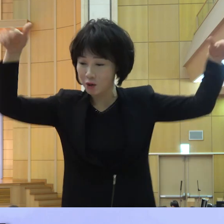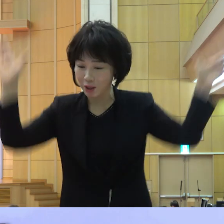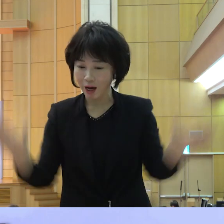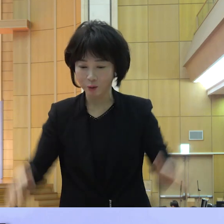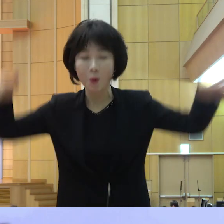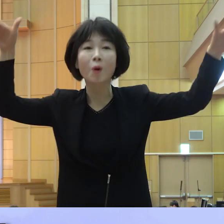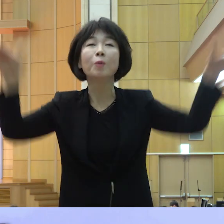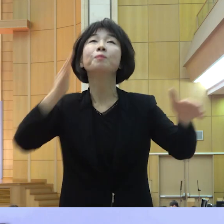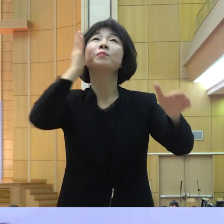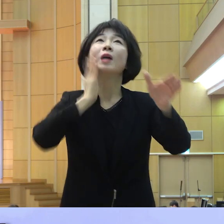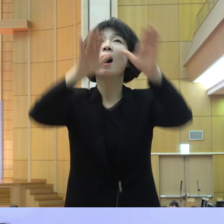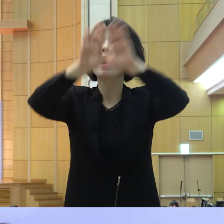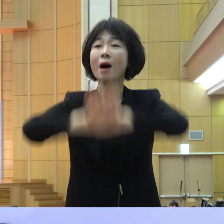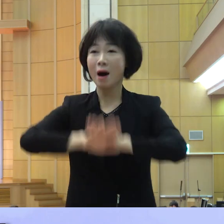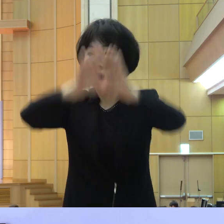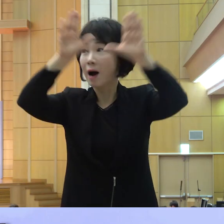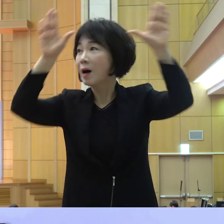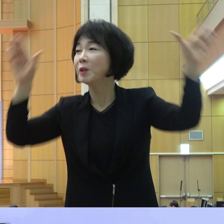생명도 천사도